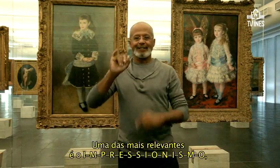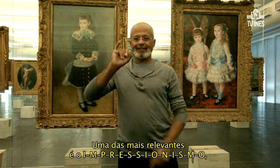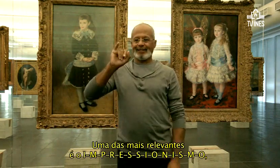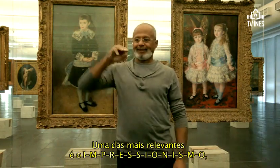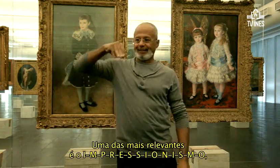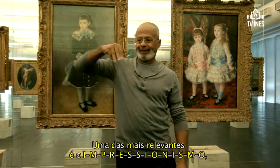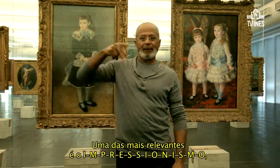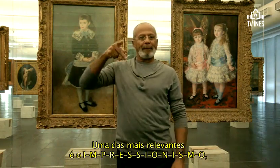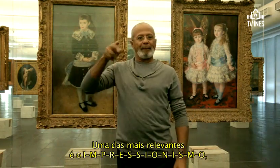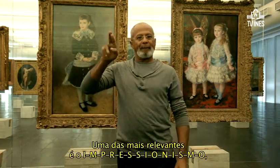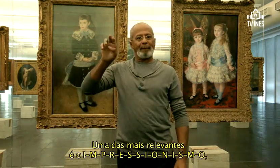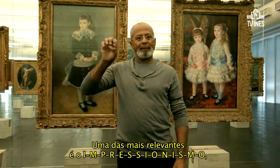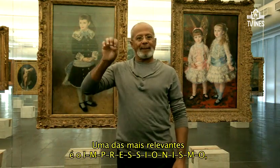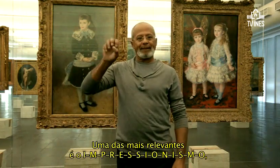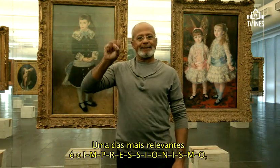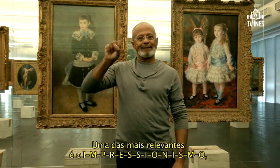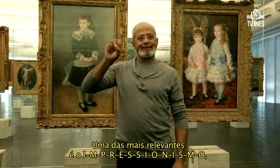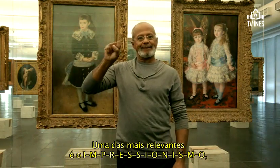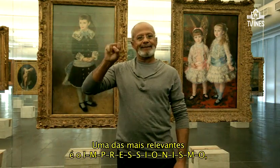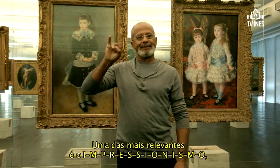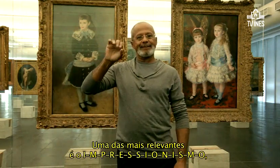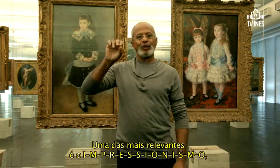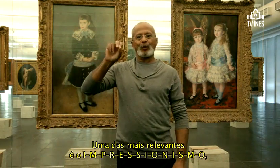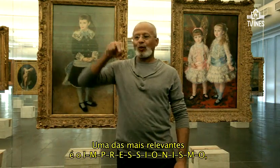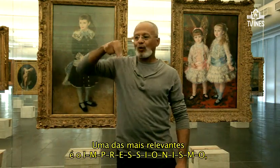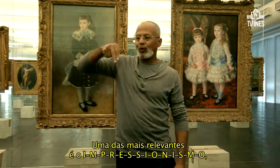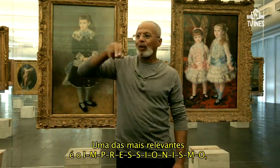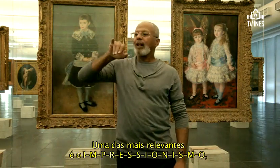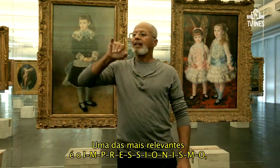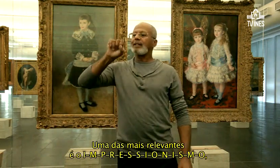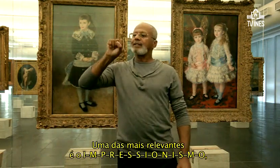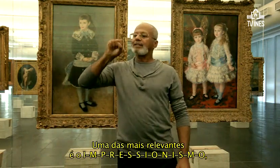Uma das mais relevantes é o impressionismo.